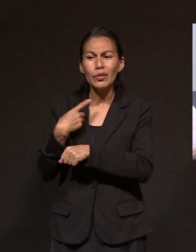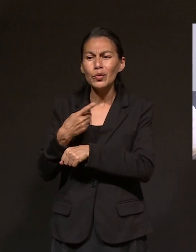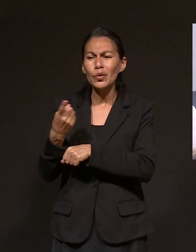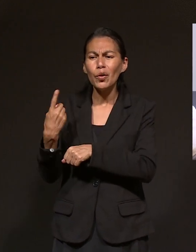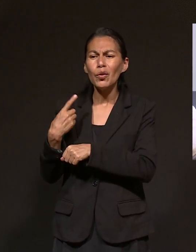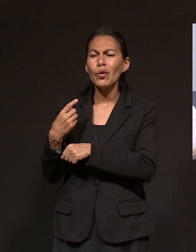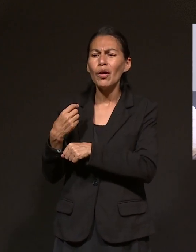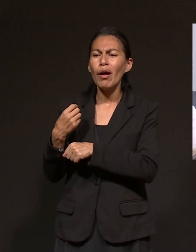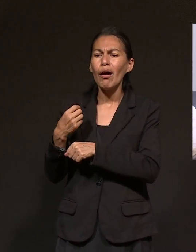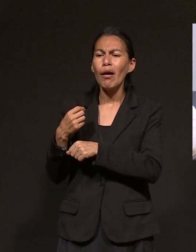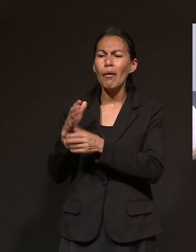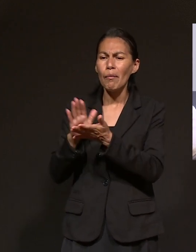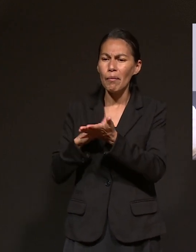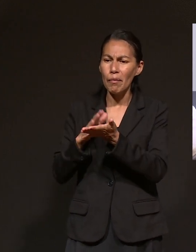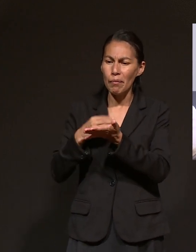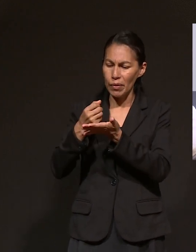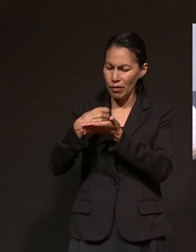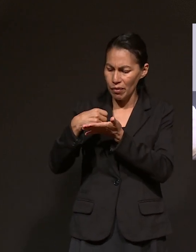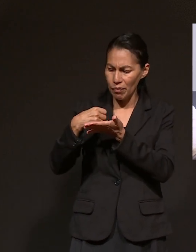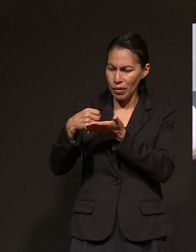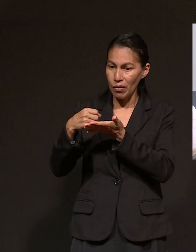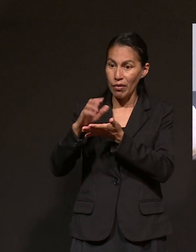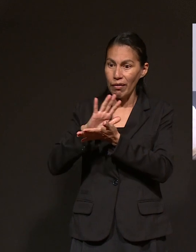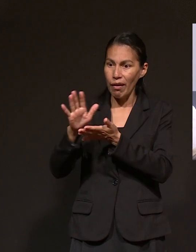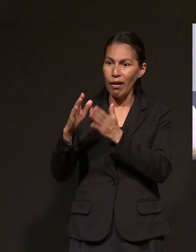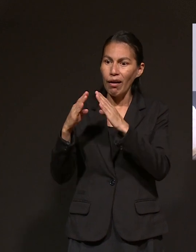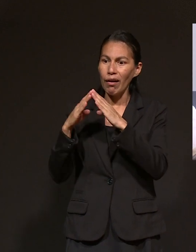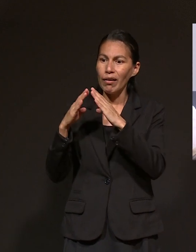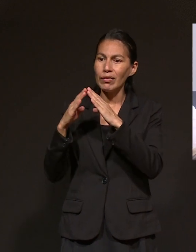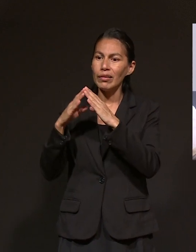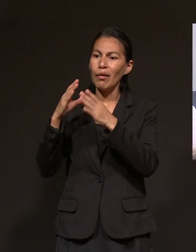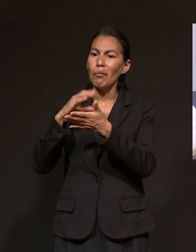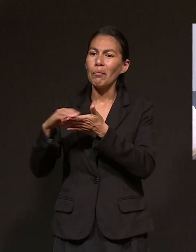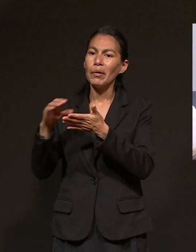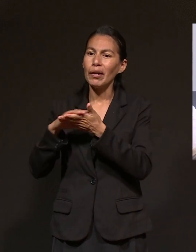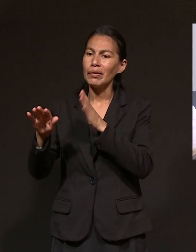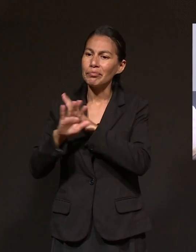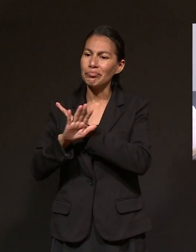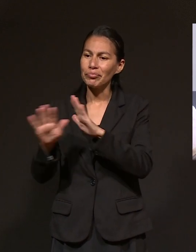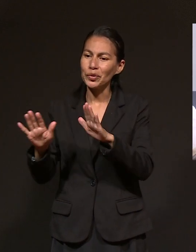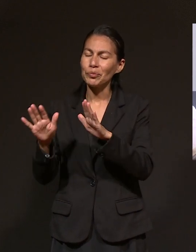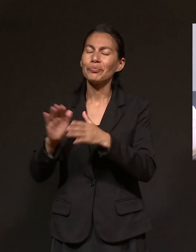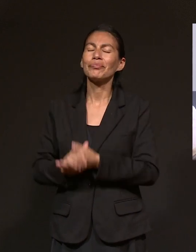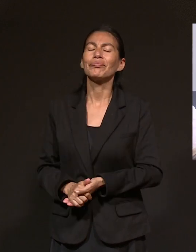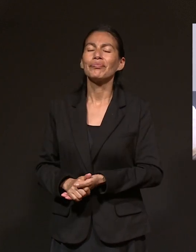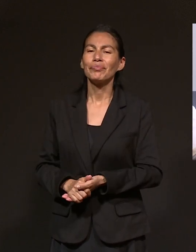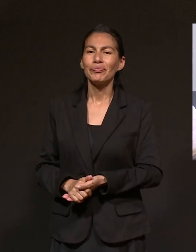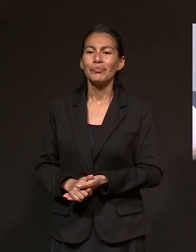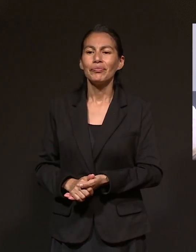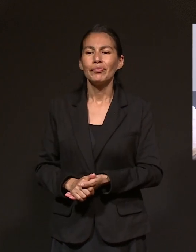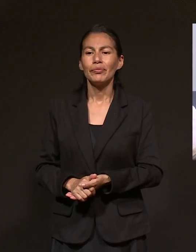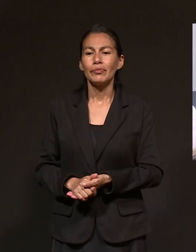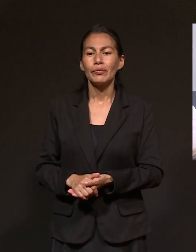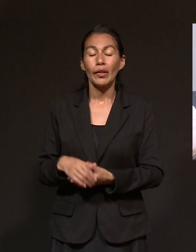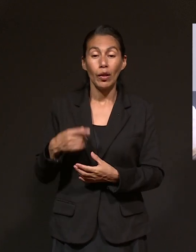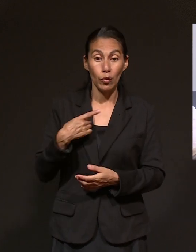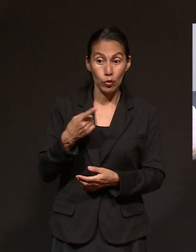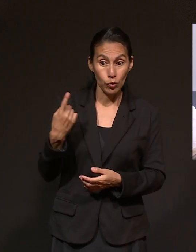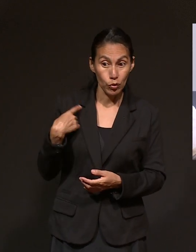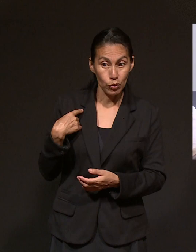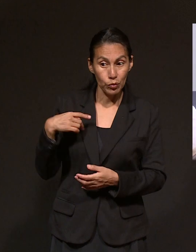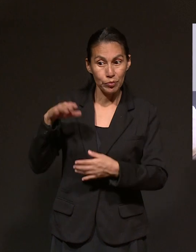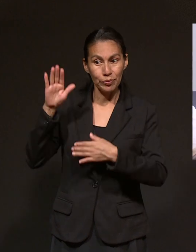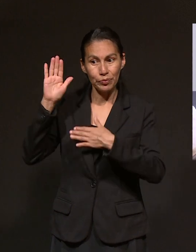dos semanas, estábamos firmando los papeles de la casa, las escrituras. Pero con esa oración, Pastor,